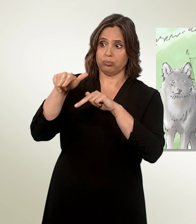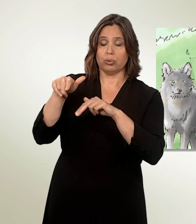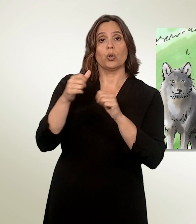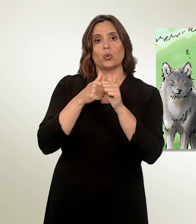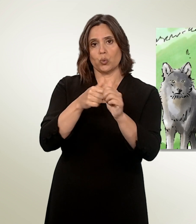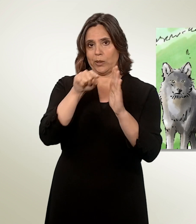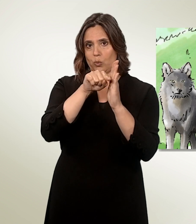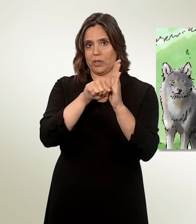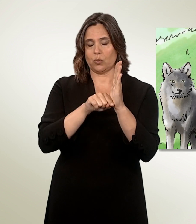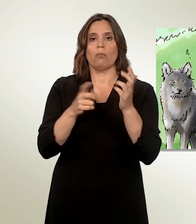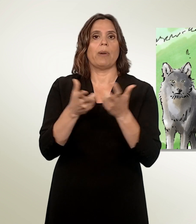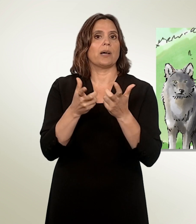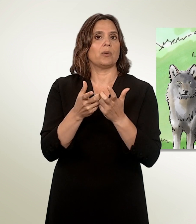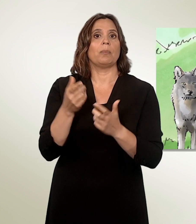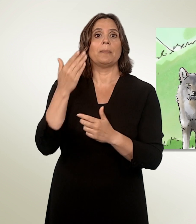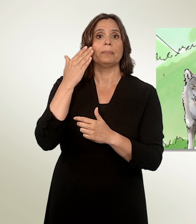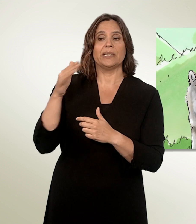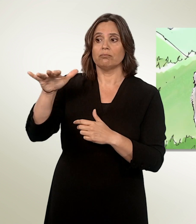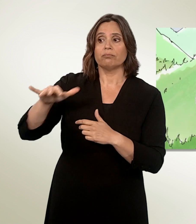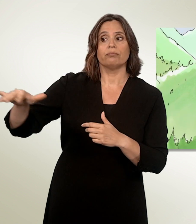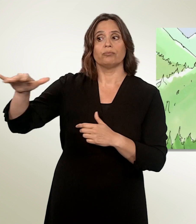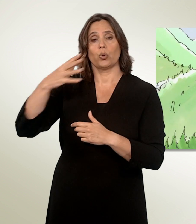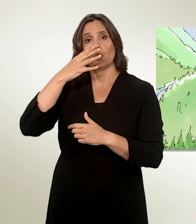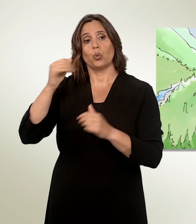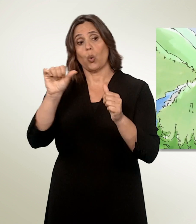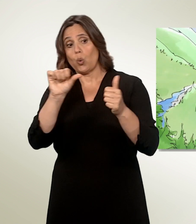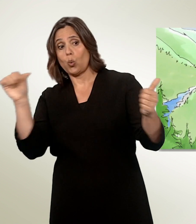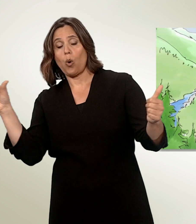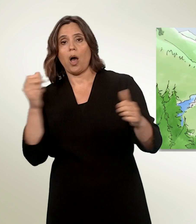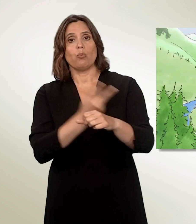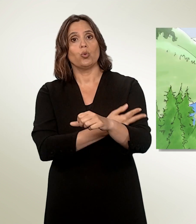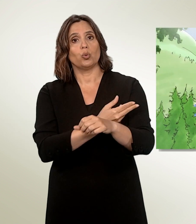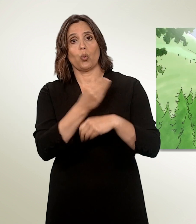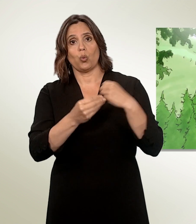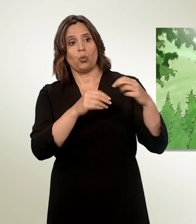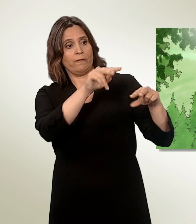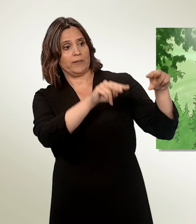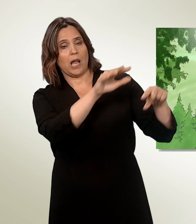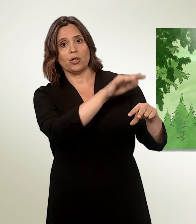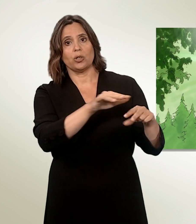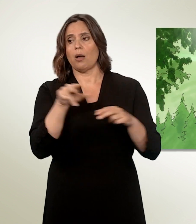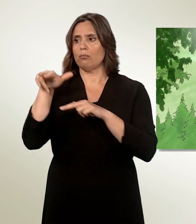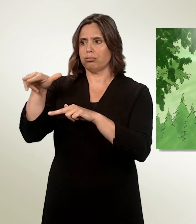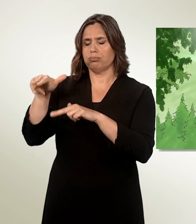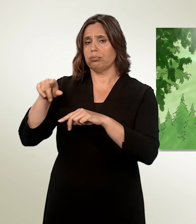exemple pas être tirés s'ils se tiennent à l'écart des troupeaux et des zones habitées. De plus, le loup reste une espèce